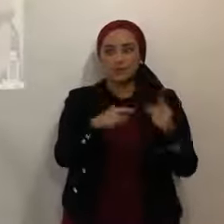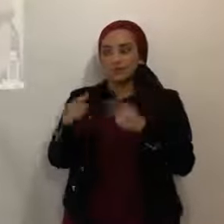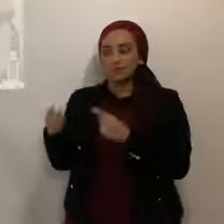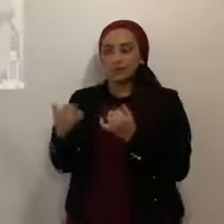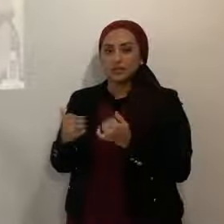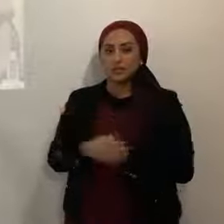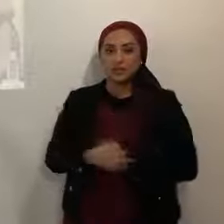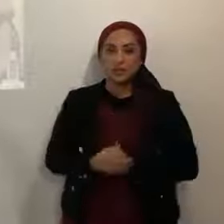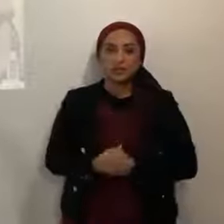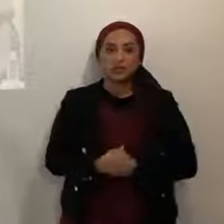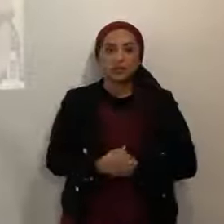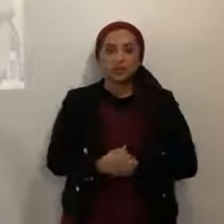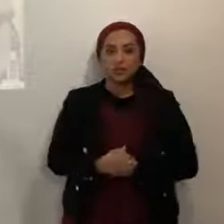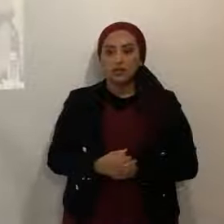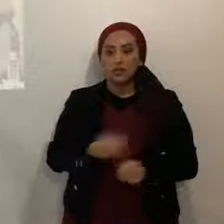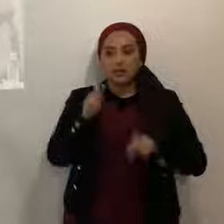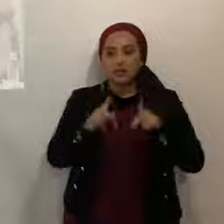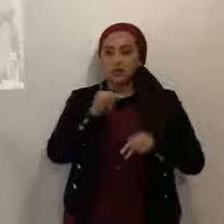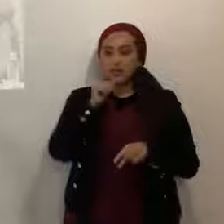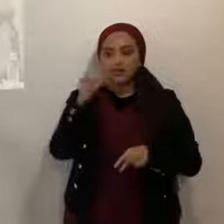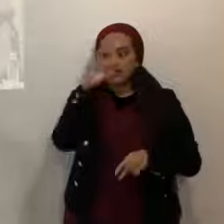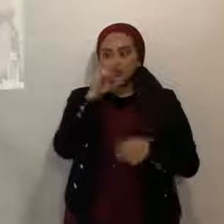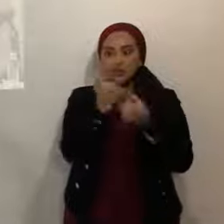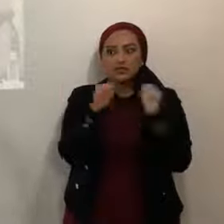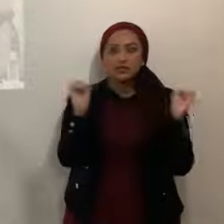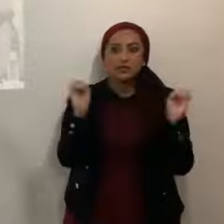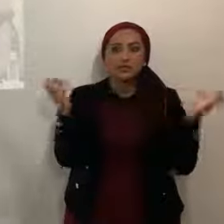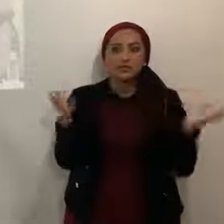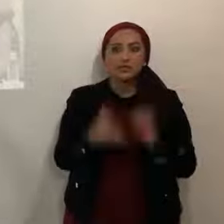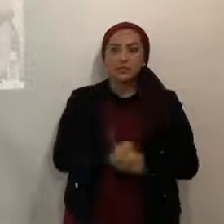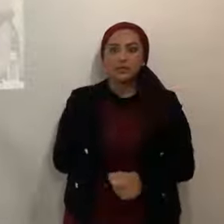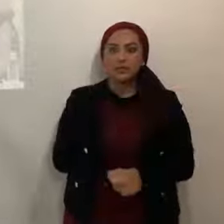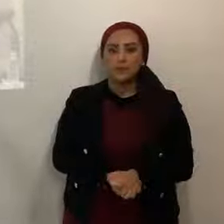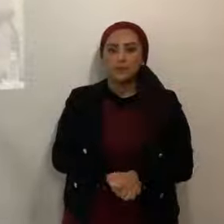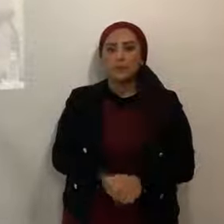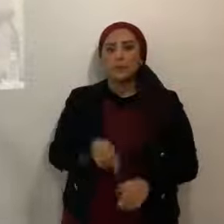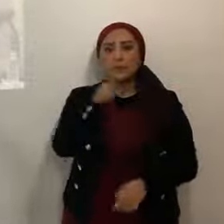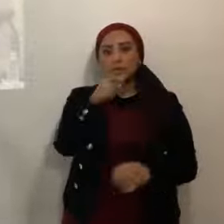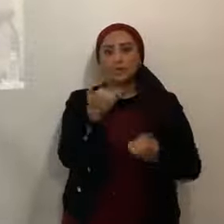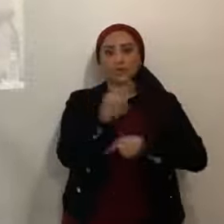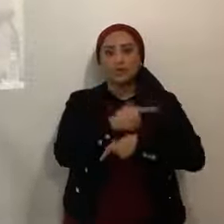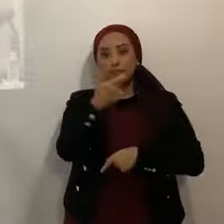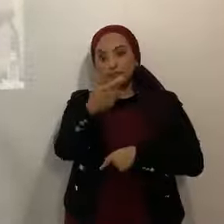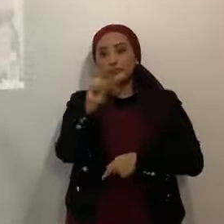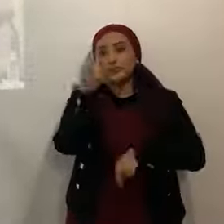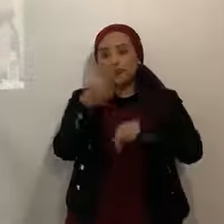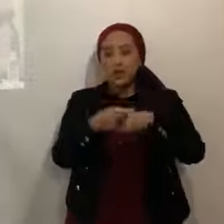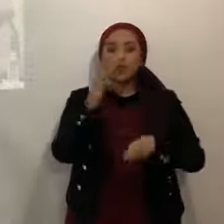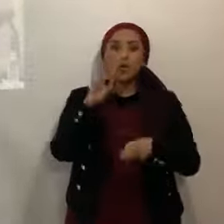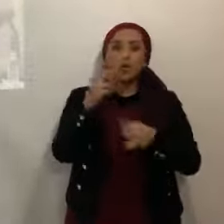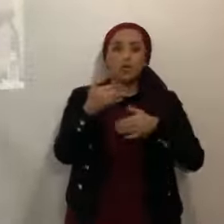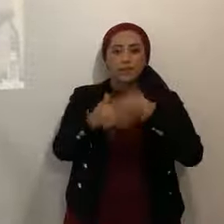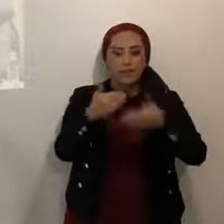nada más, la gente no busca su salvación. Tú que estás conectado por primera vez o son las primeras veces, ¿buscas